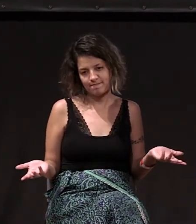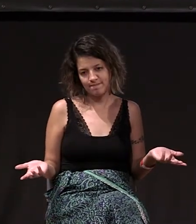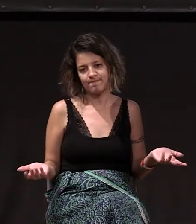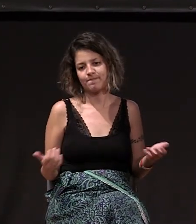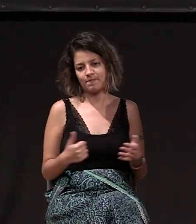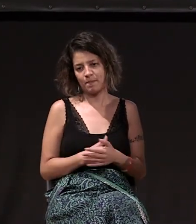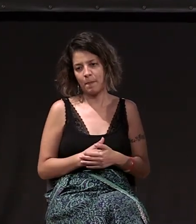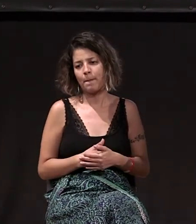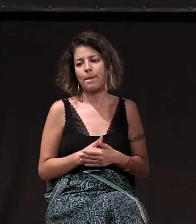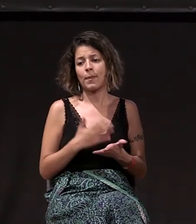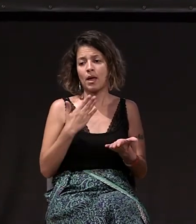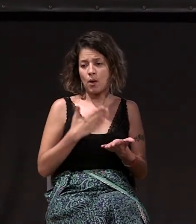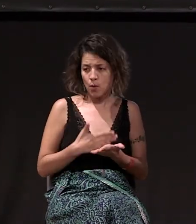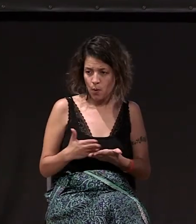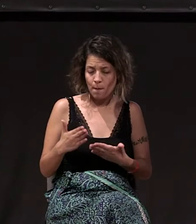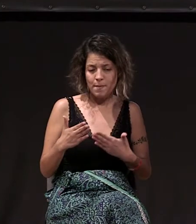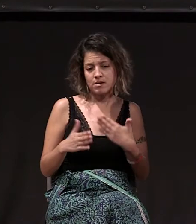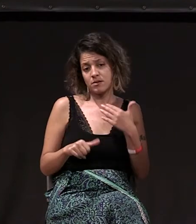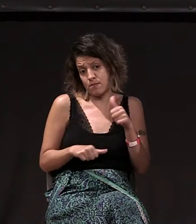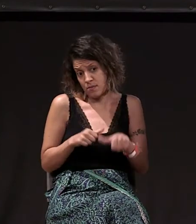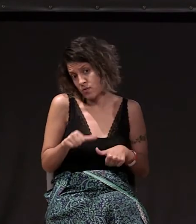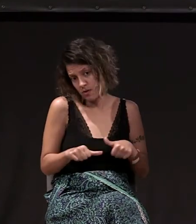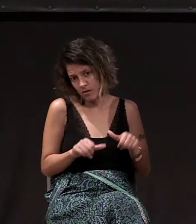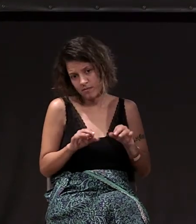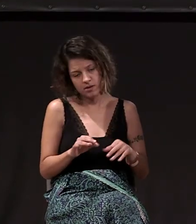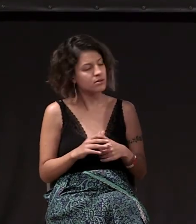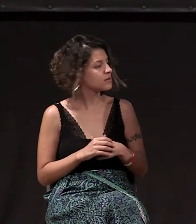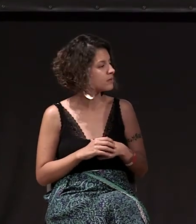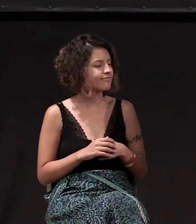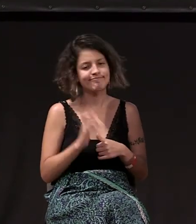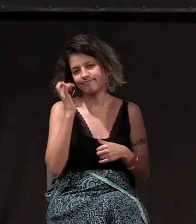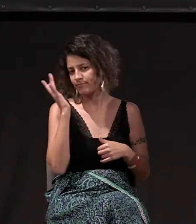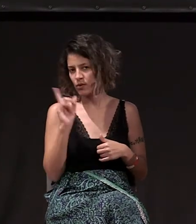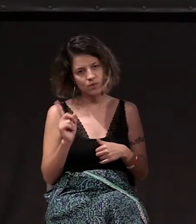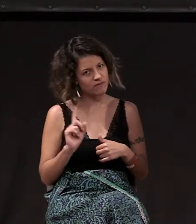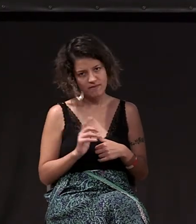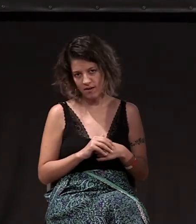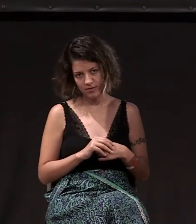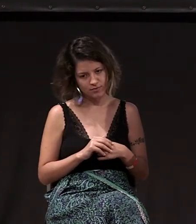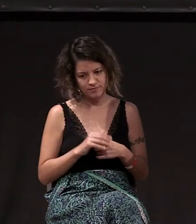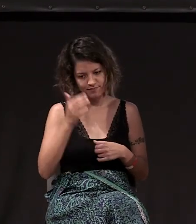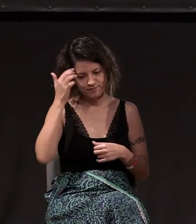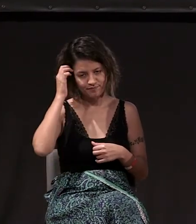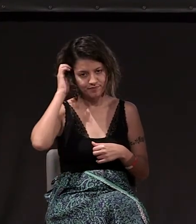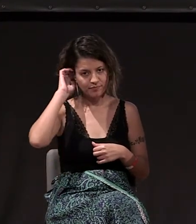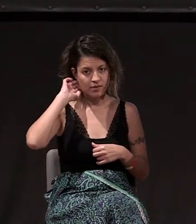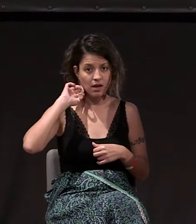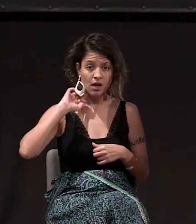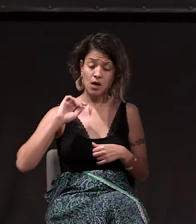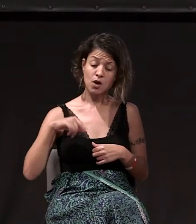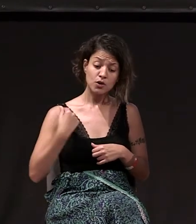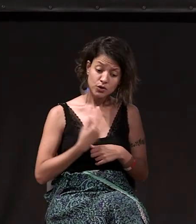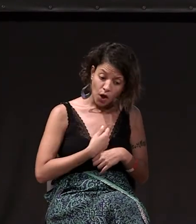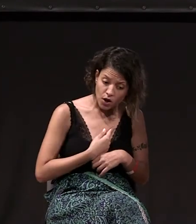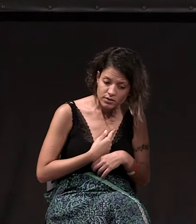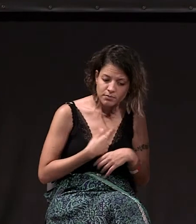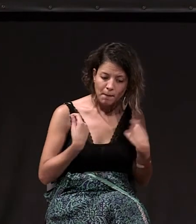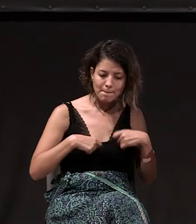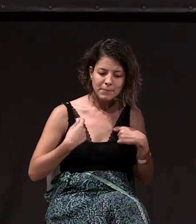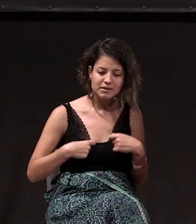gente começa a mudar. Não é fácil. O papel nosso é ser